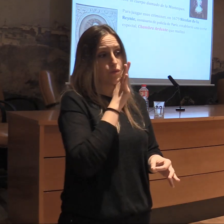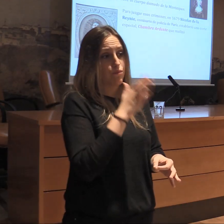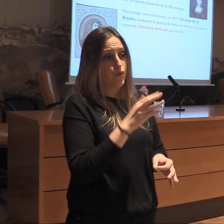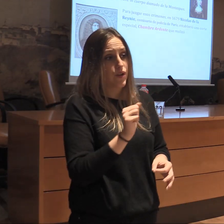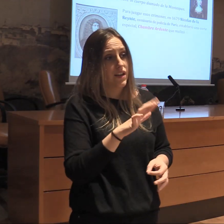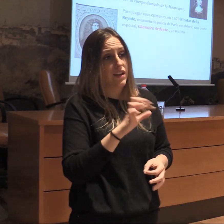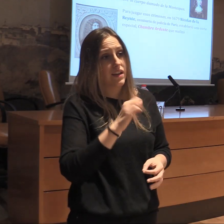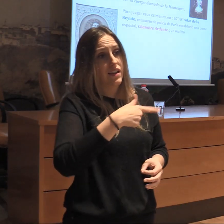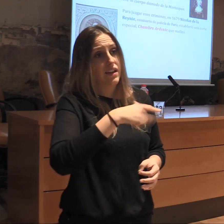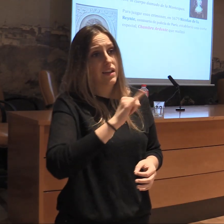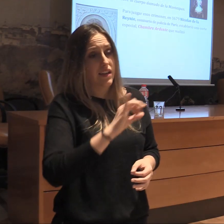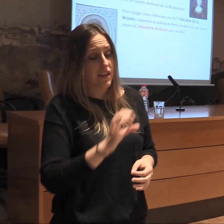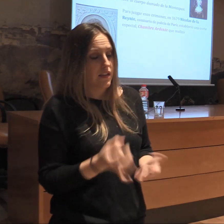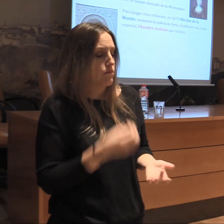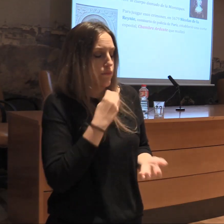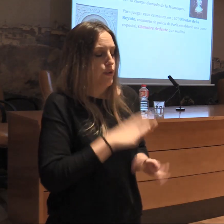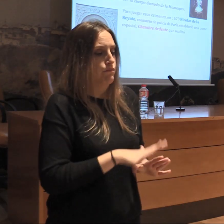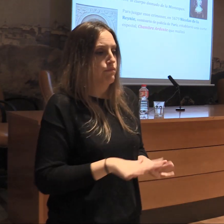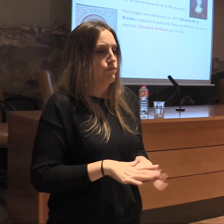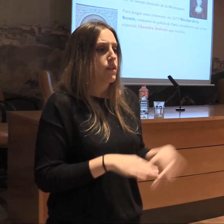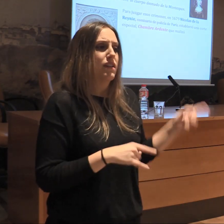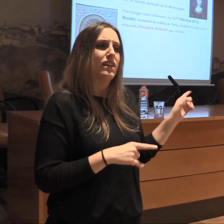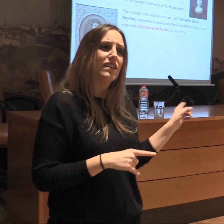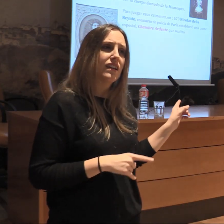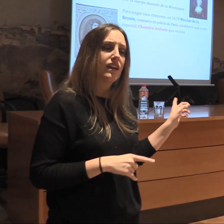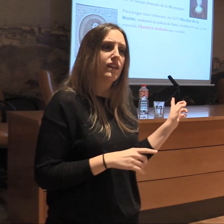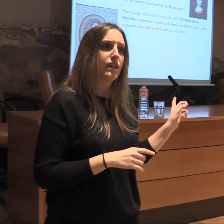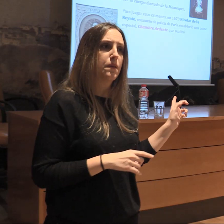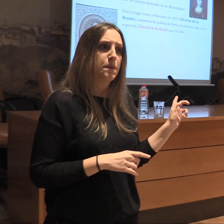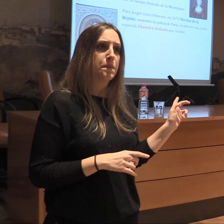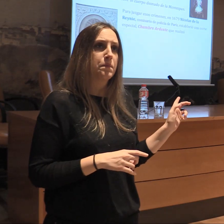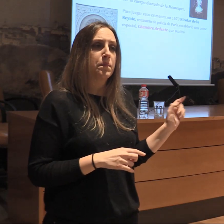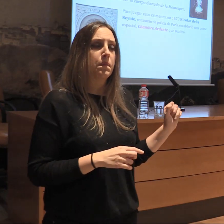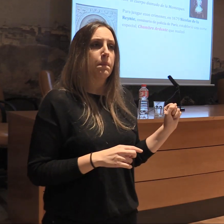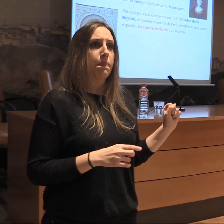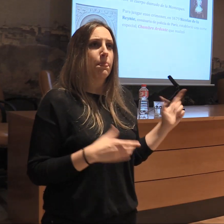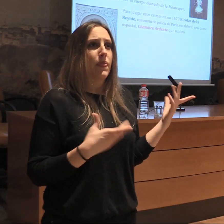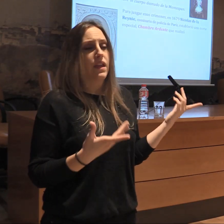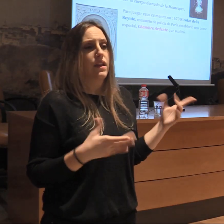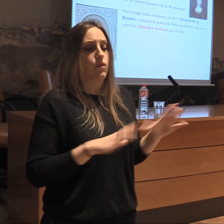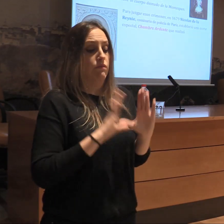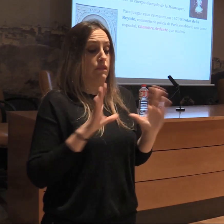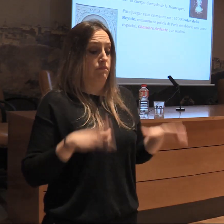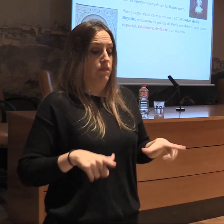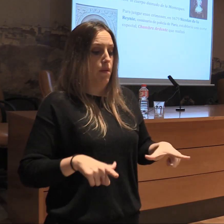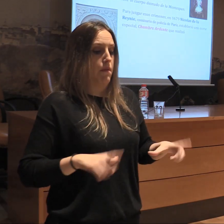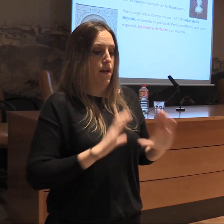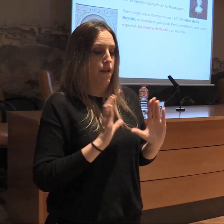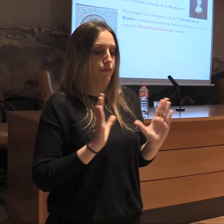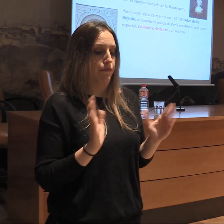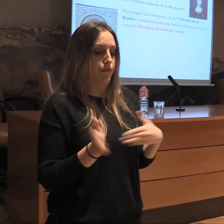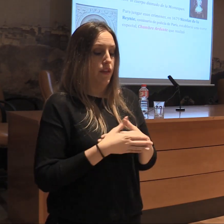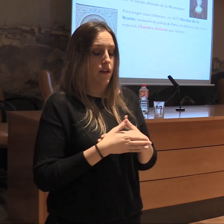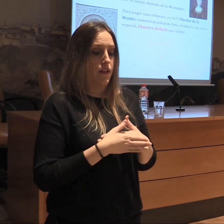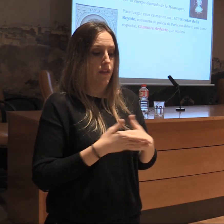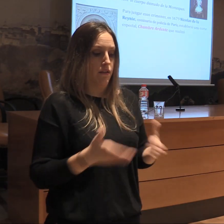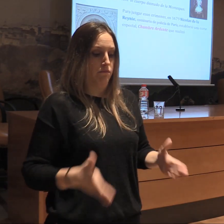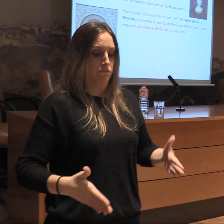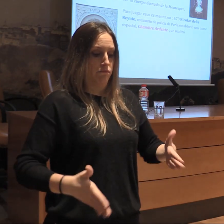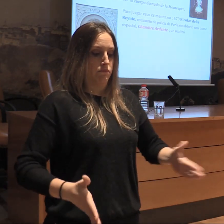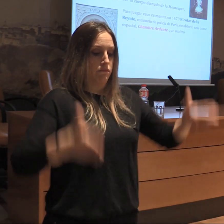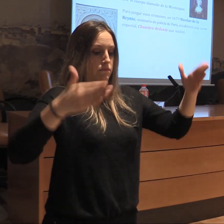herejías a los hugonotes. Bueno, en esta cámara era una cámara cerrada y, bueno, recubierta con las